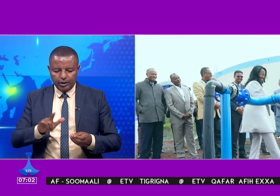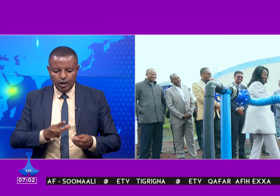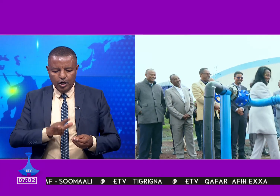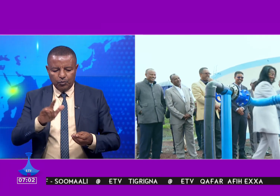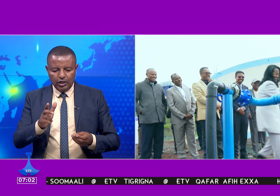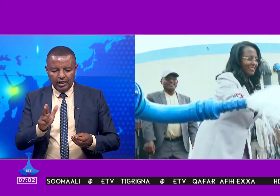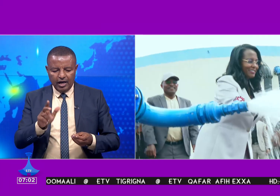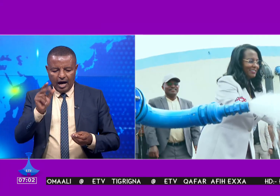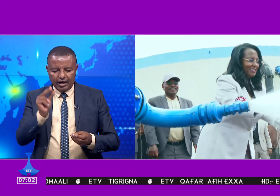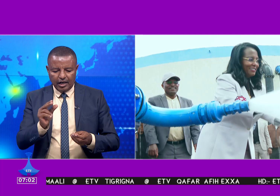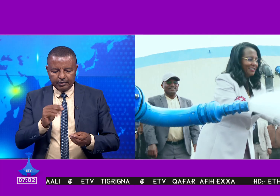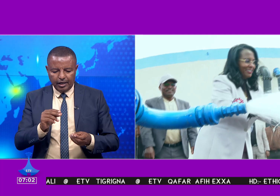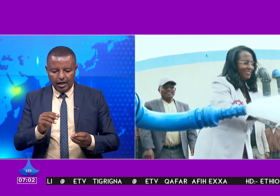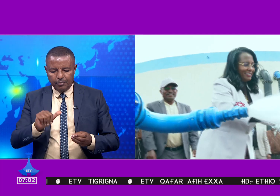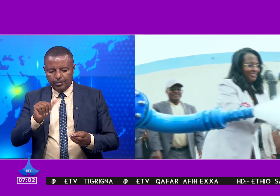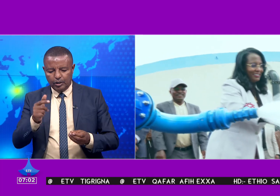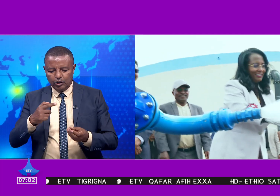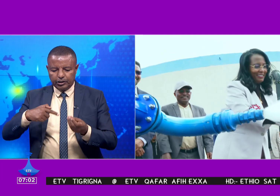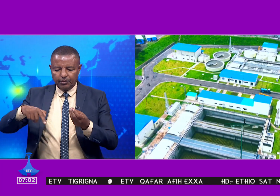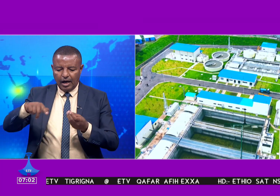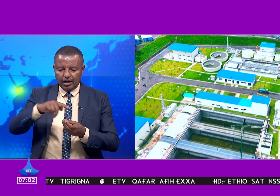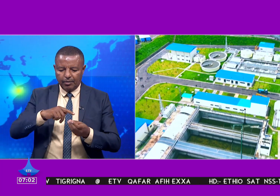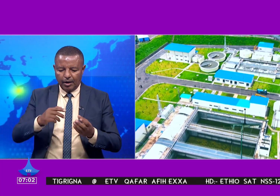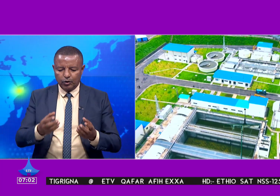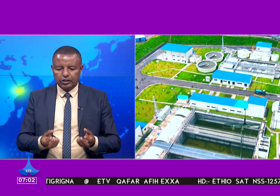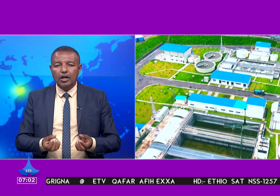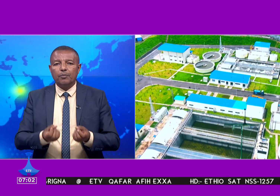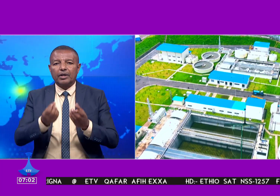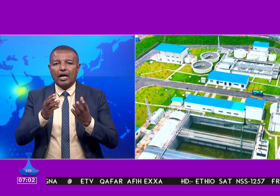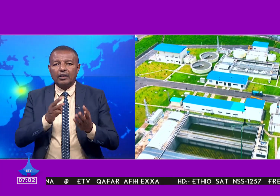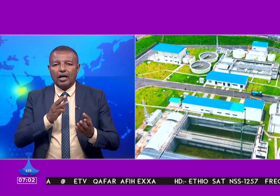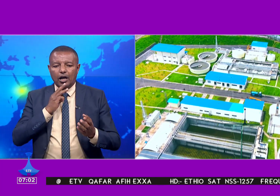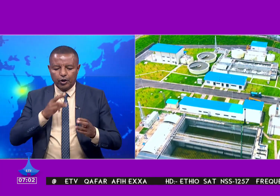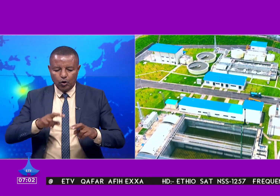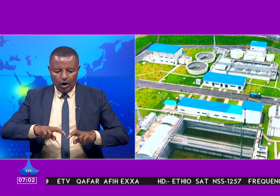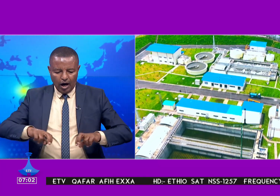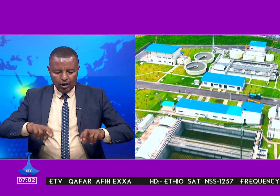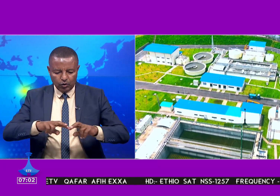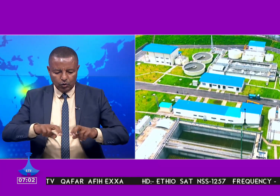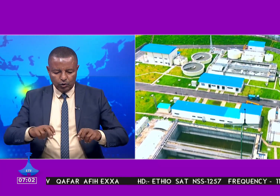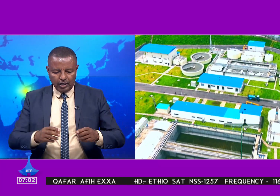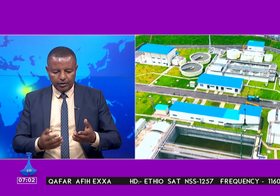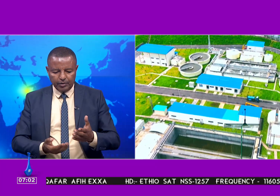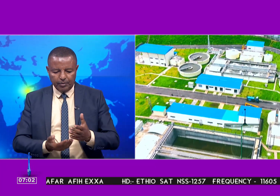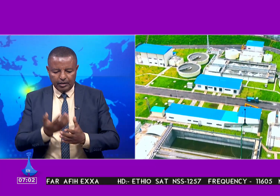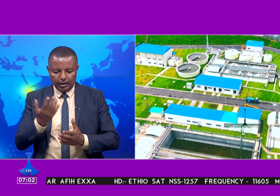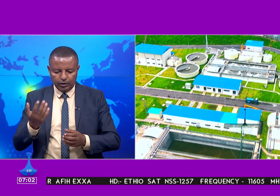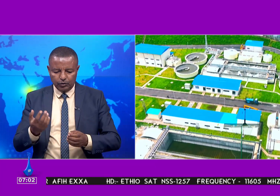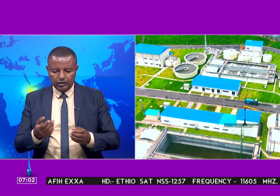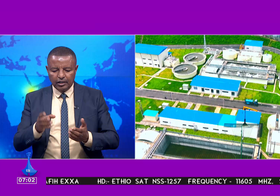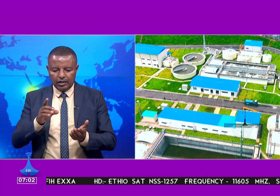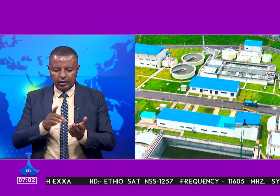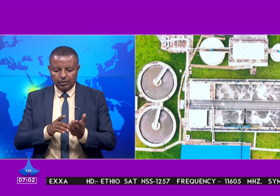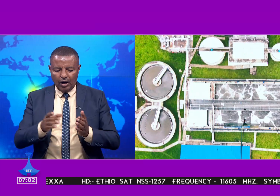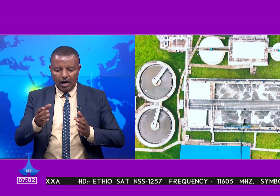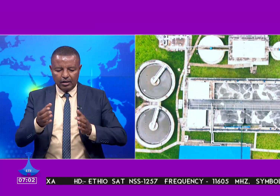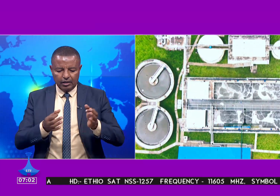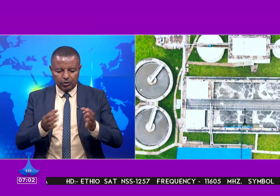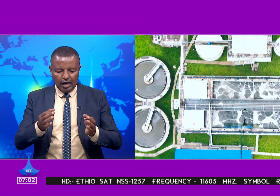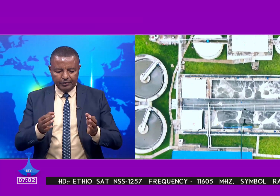አካባቢ፣ ቦሌ አራብሳና በሌሎችም አካባቢዎች በርካታ የውሃ ጉድጓድ መልማታቸውን